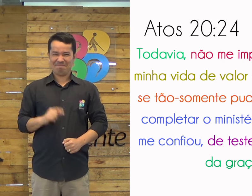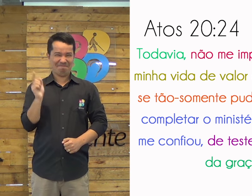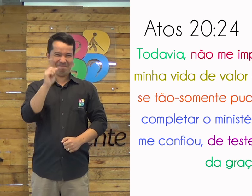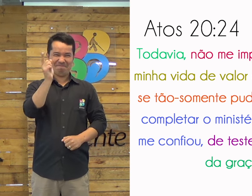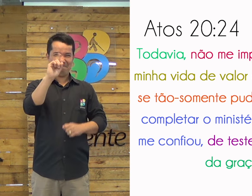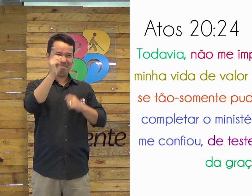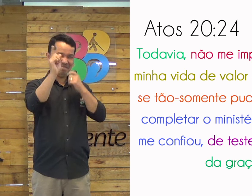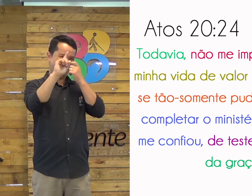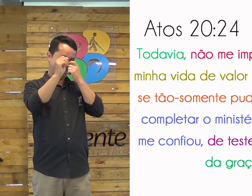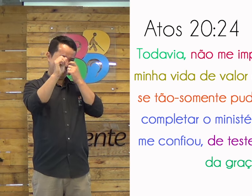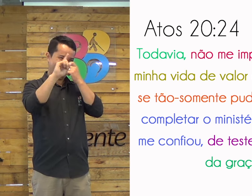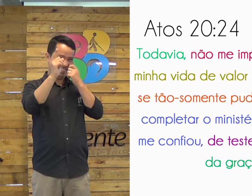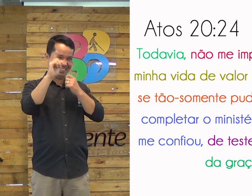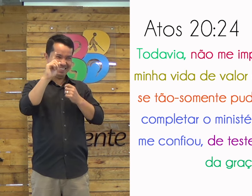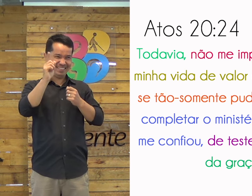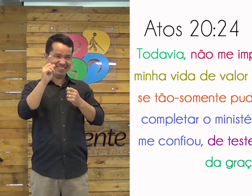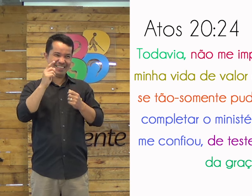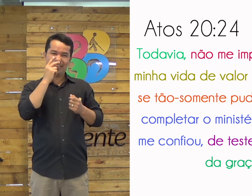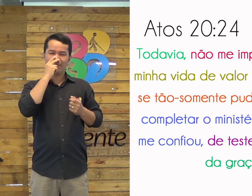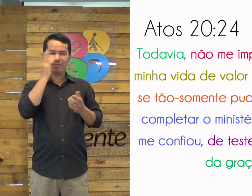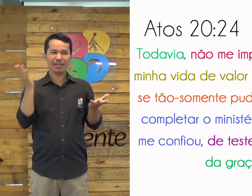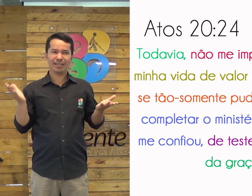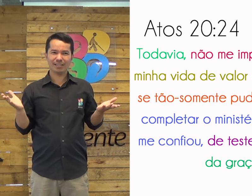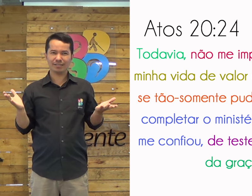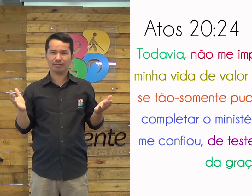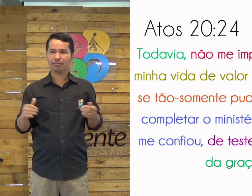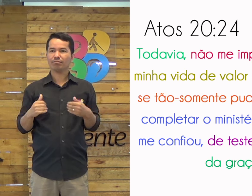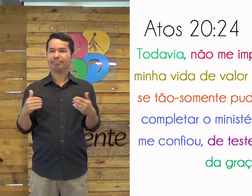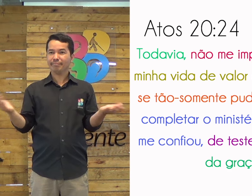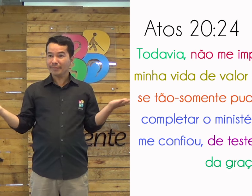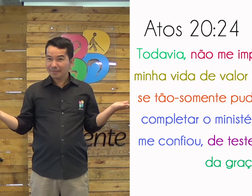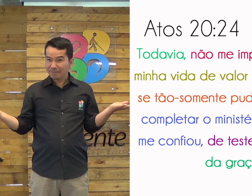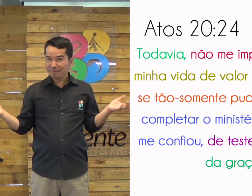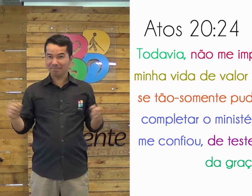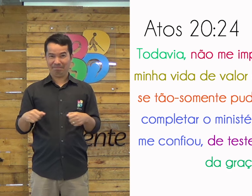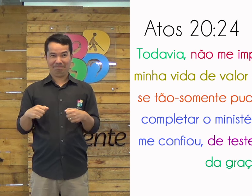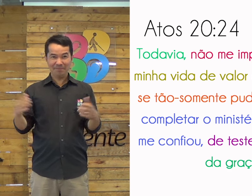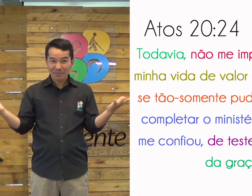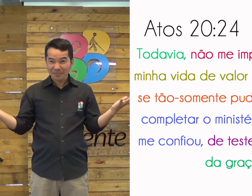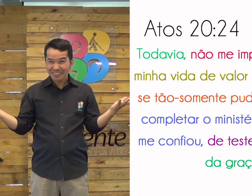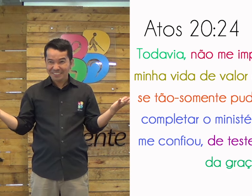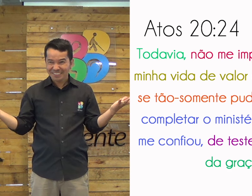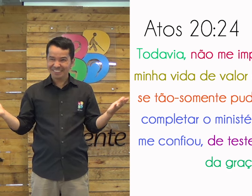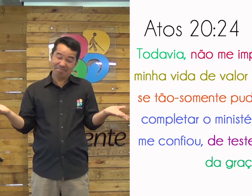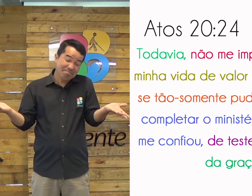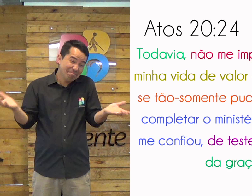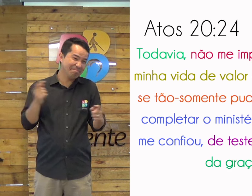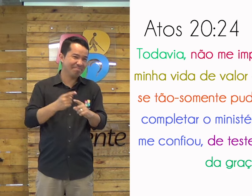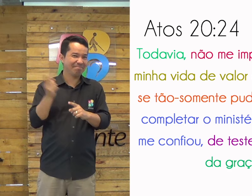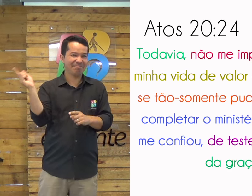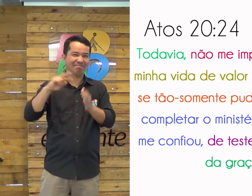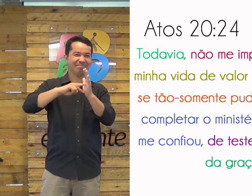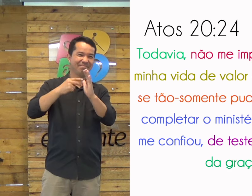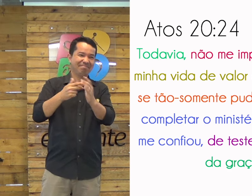Todavia, né? Não, tá errado. Todavia.